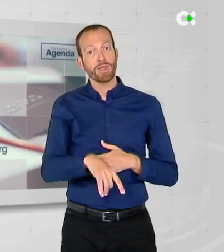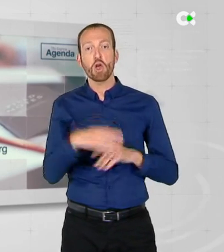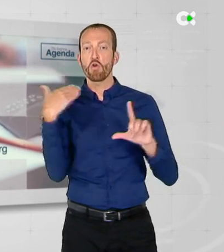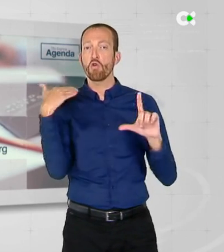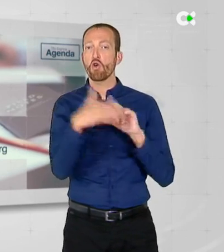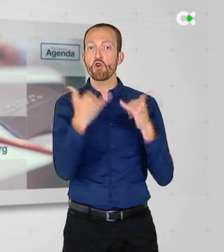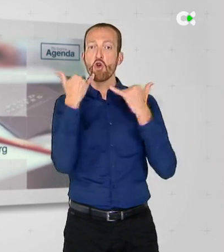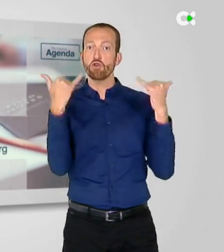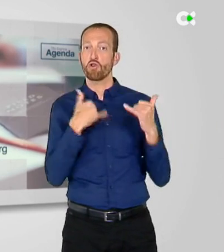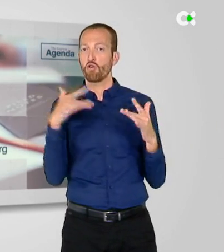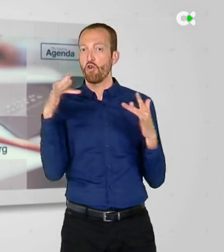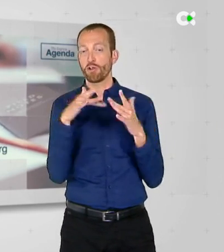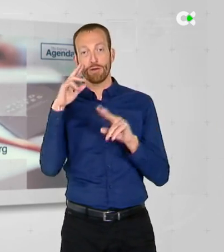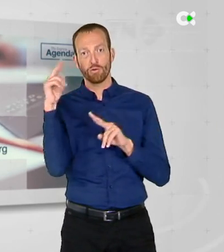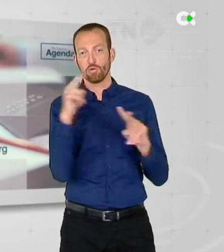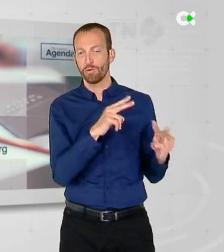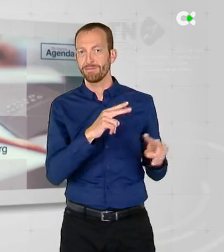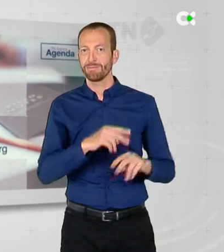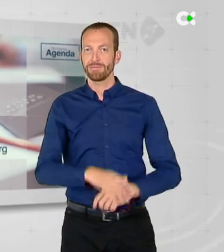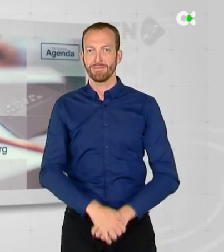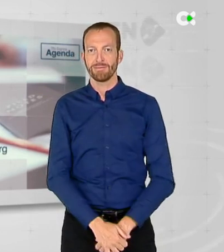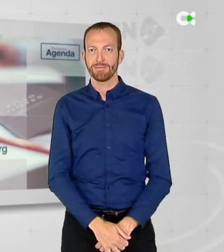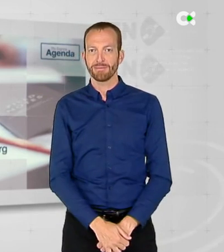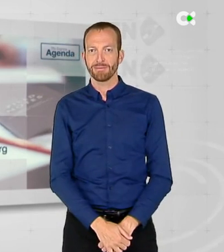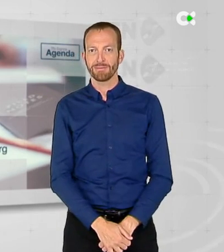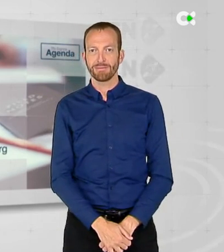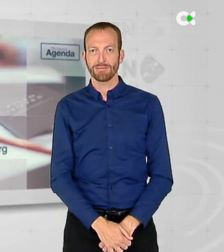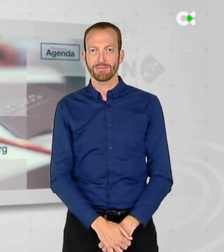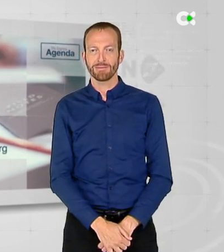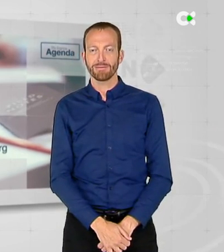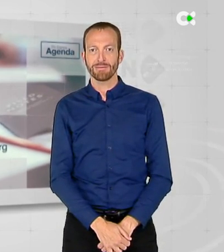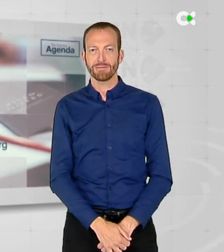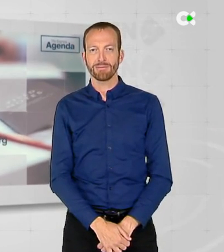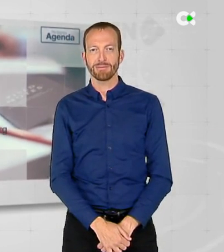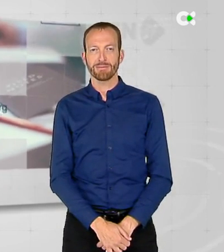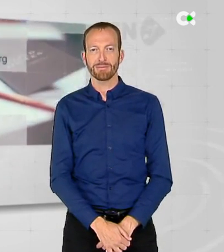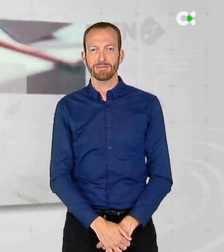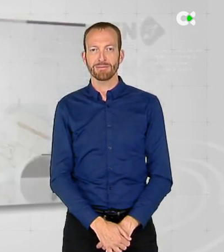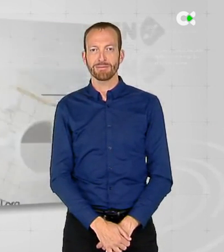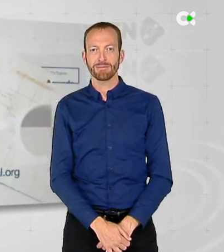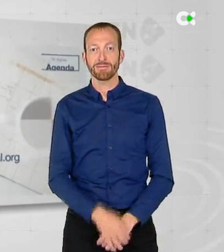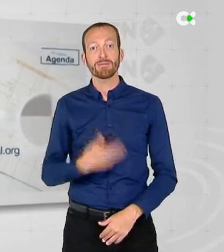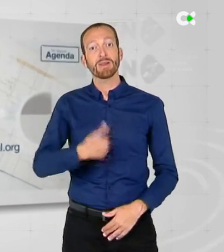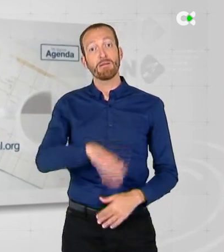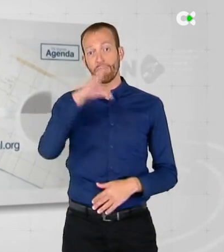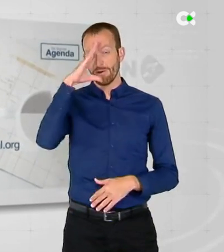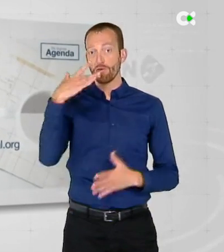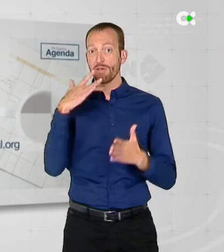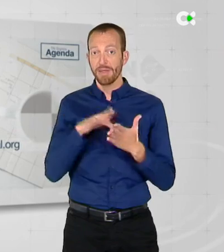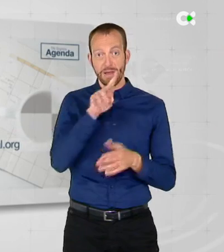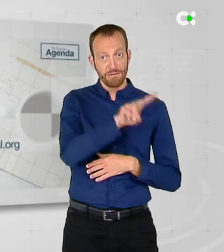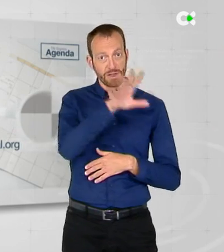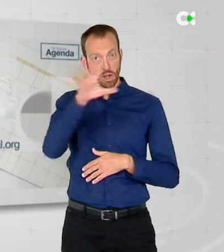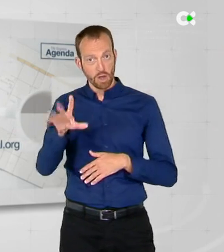correo a decosordos arroba facicam.org. Y el 25 de febrero la